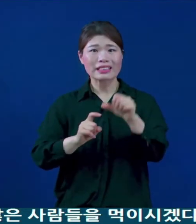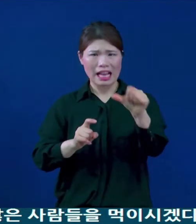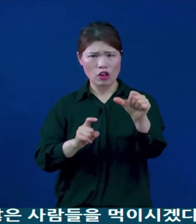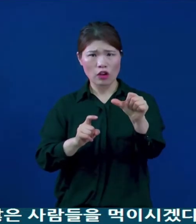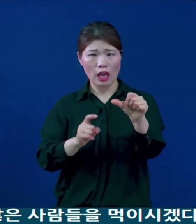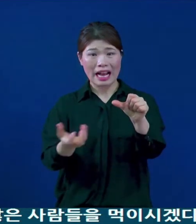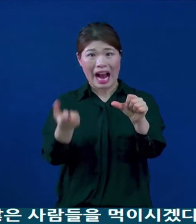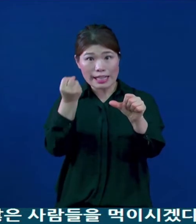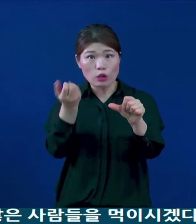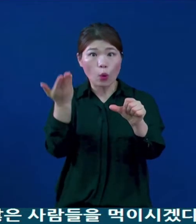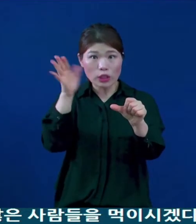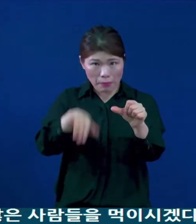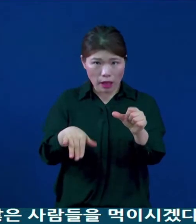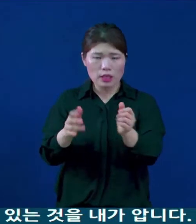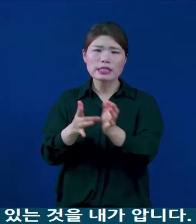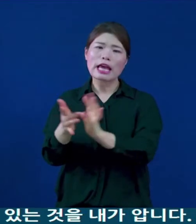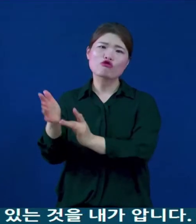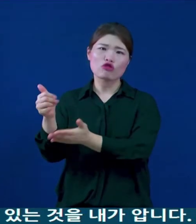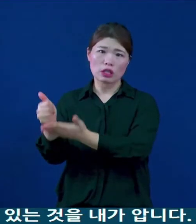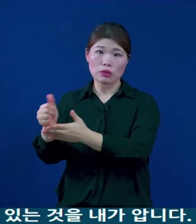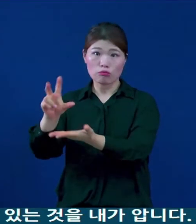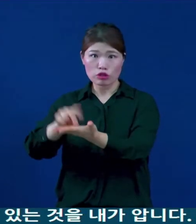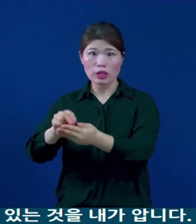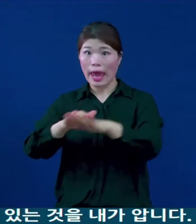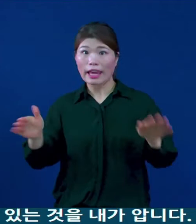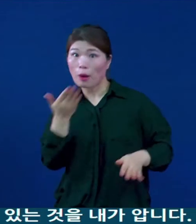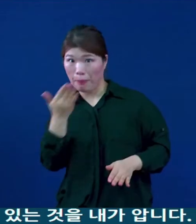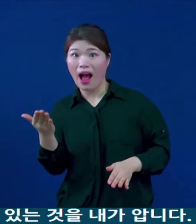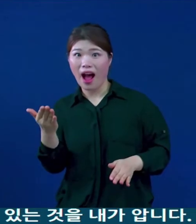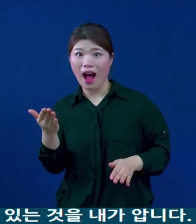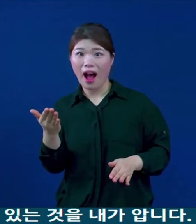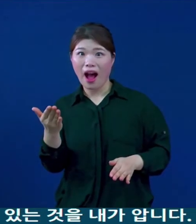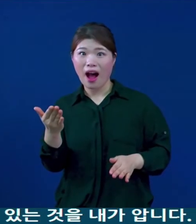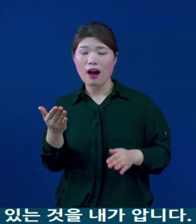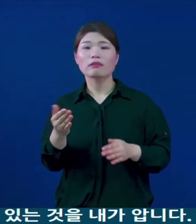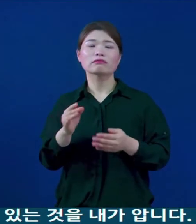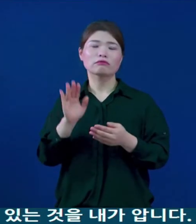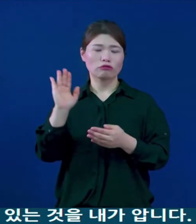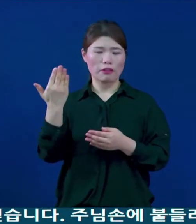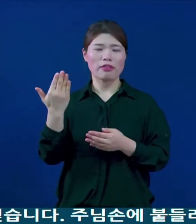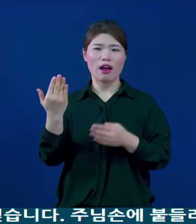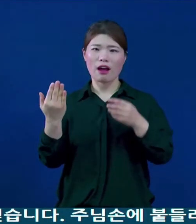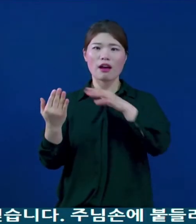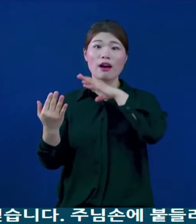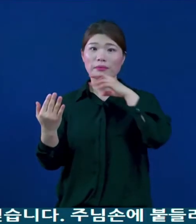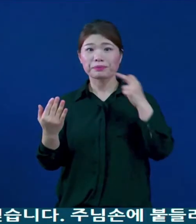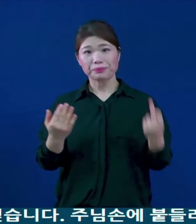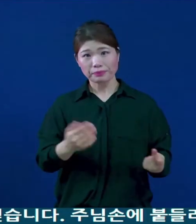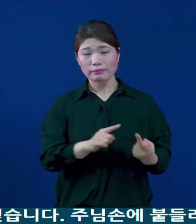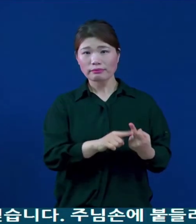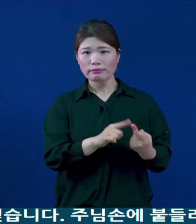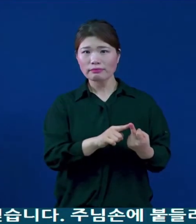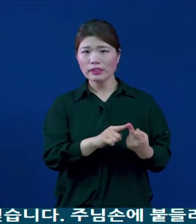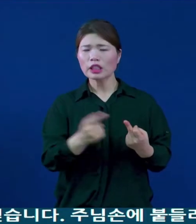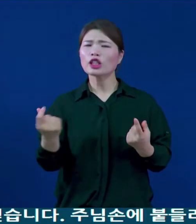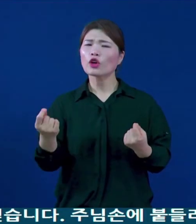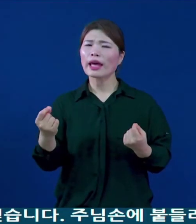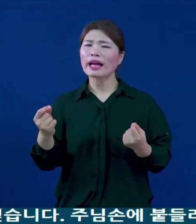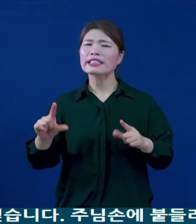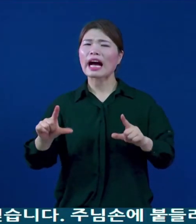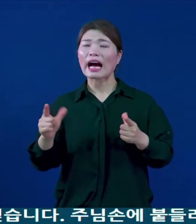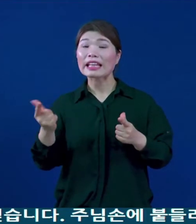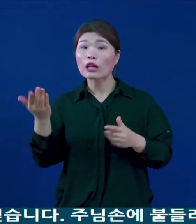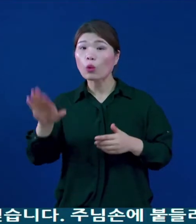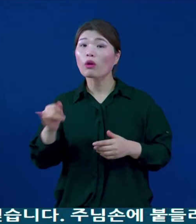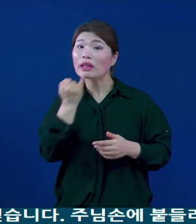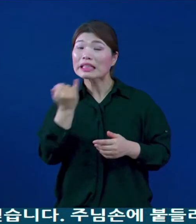문제를 해결하실 수 있다고 믿습니다. 그리 아니하실지라도 나는 믿는데 분명히 주님에게는